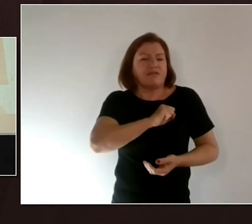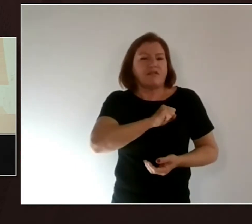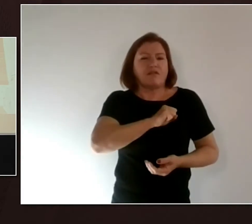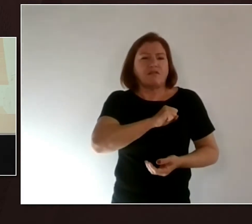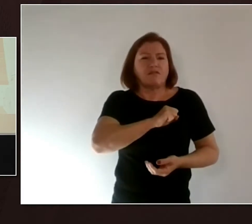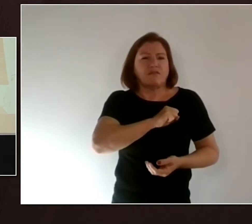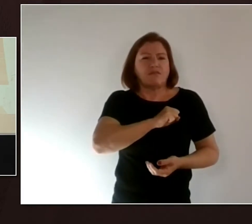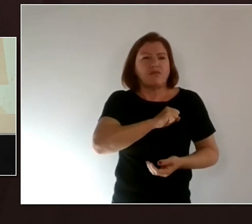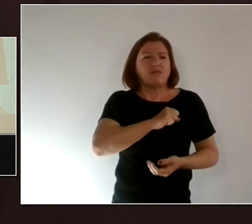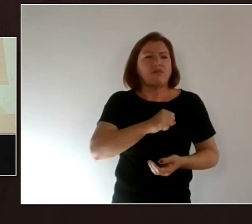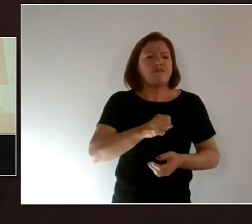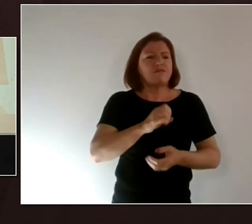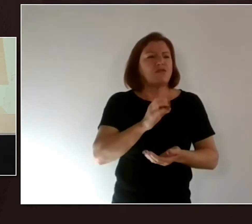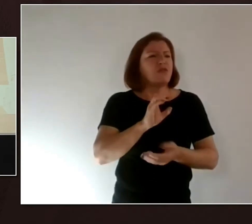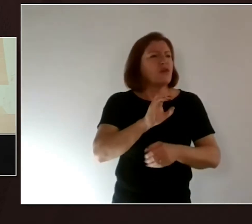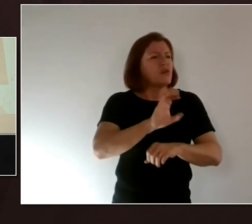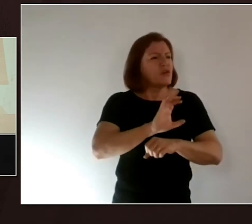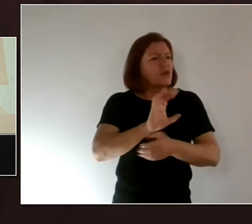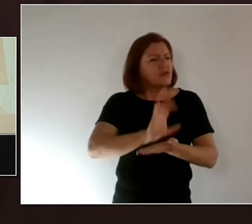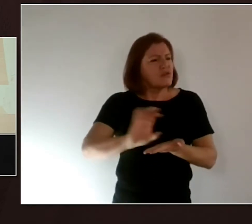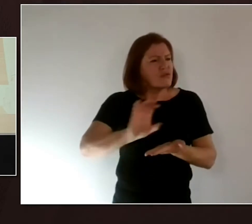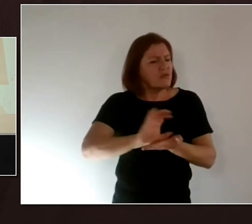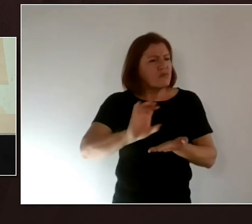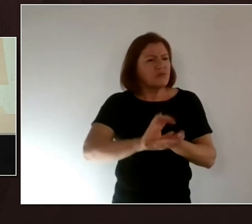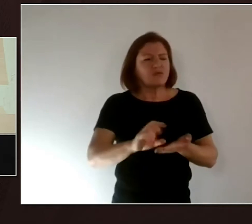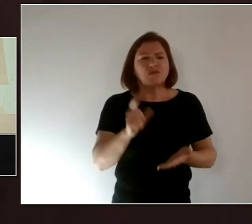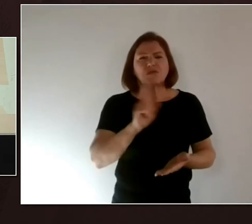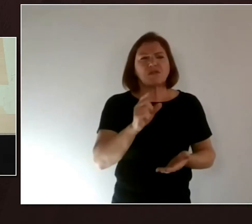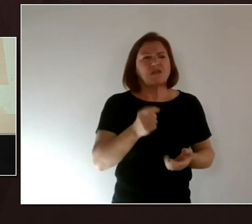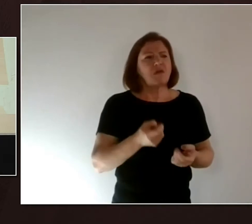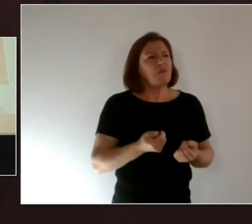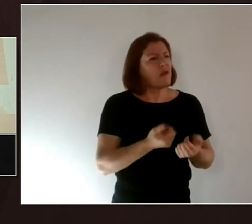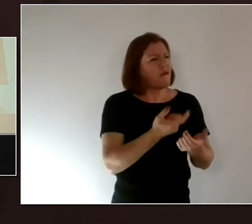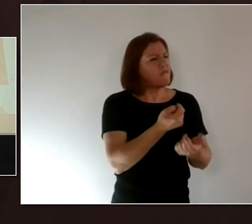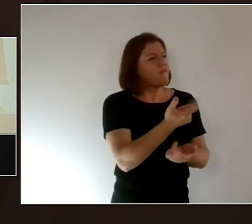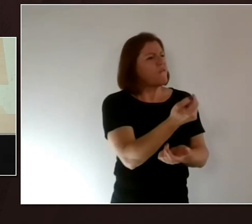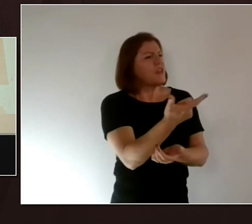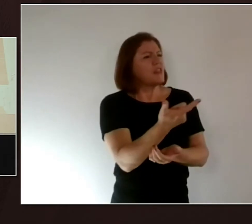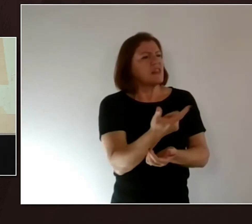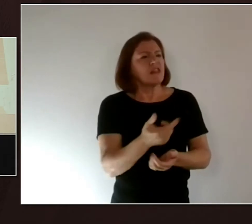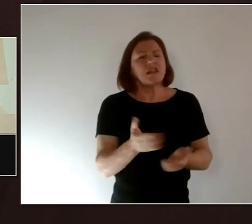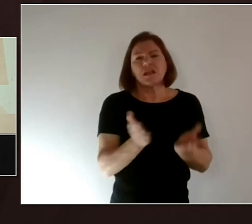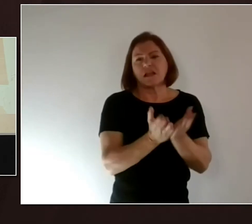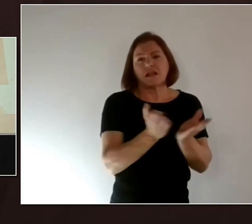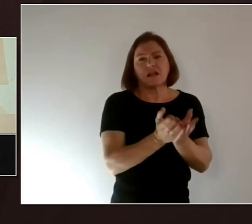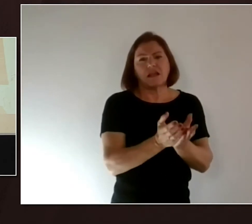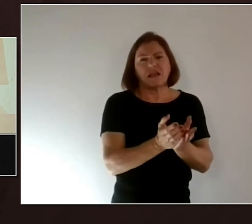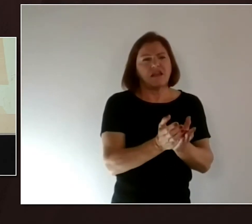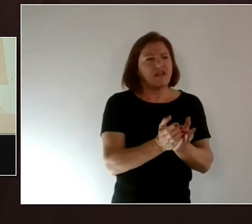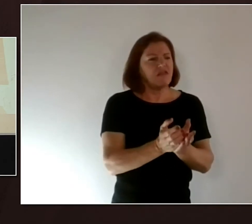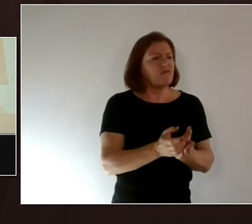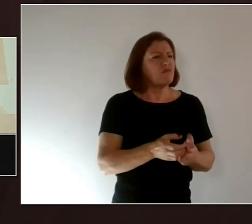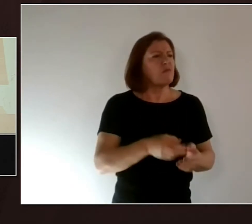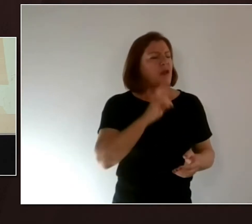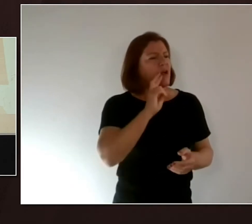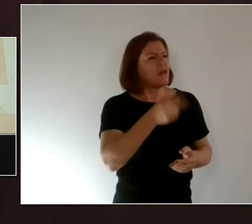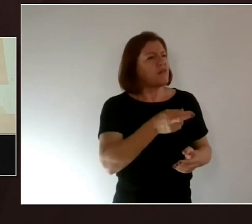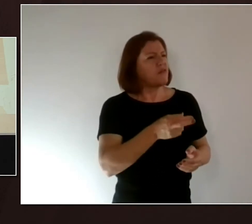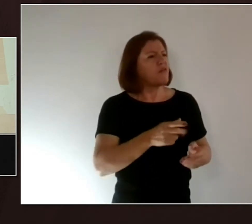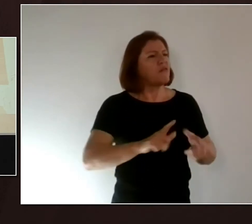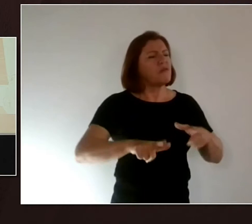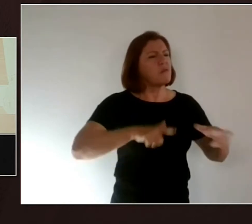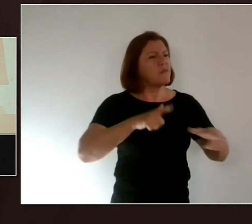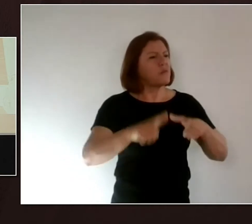livros. Os comportores não estão aqui para resolver um problema do seu salário. Os comportores estão